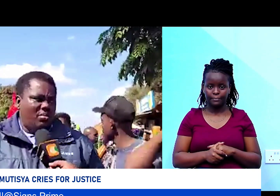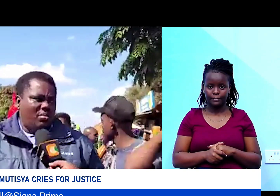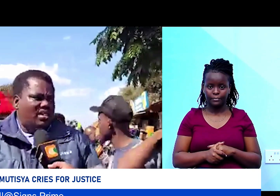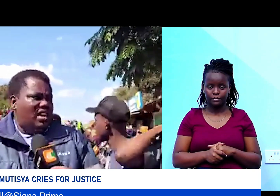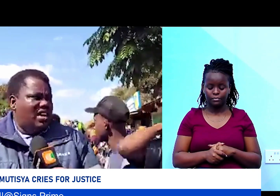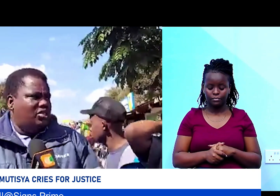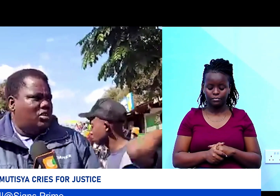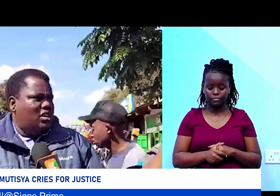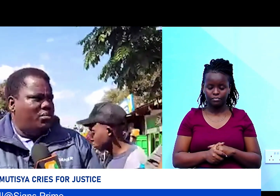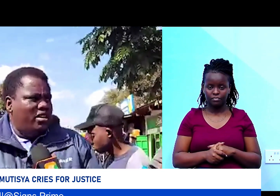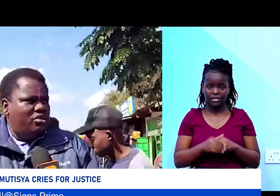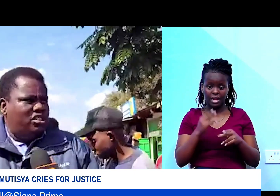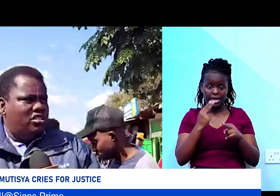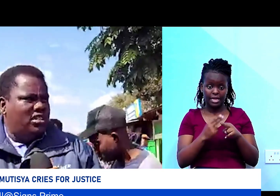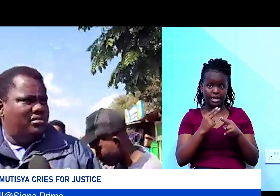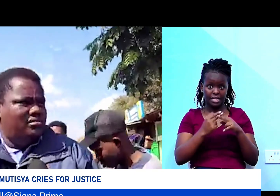Kwa majina naitwa Robin Musyoki.